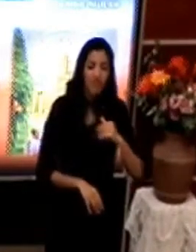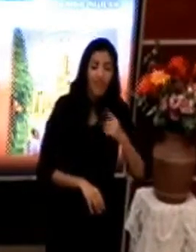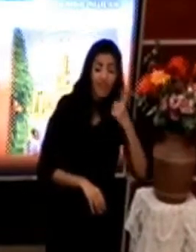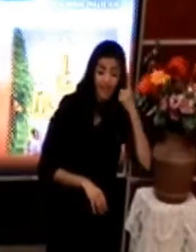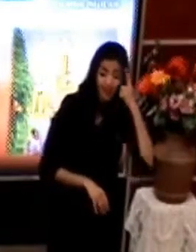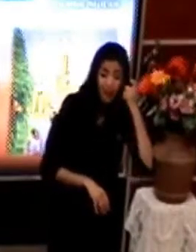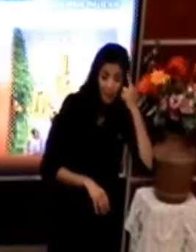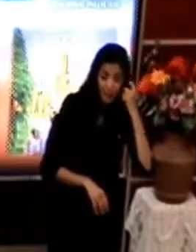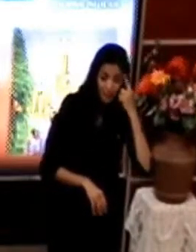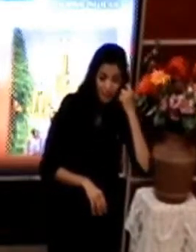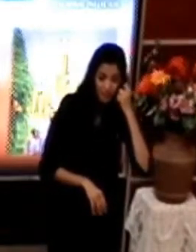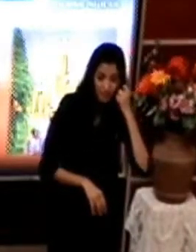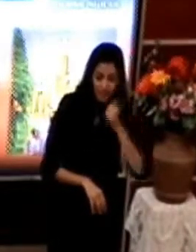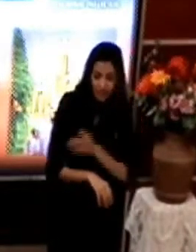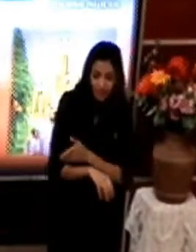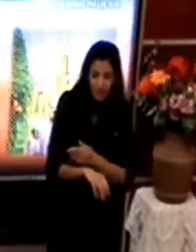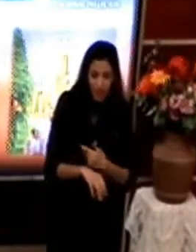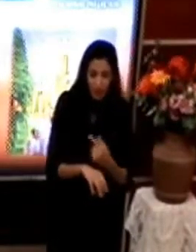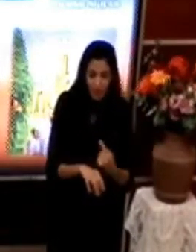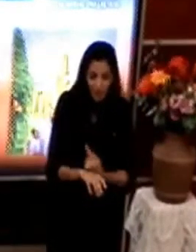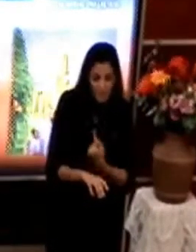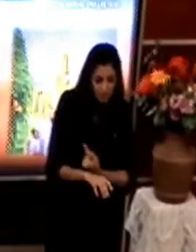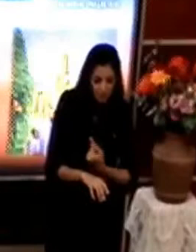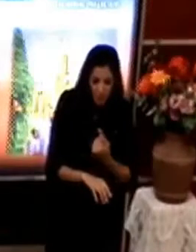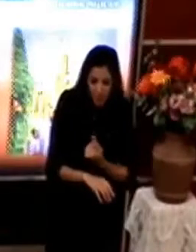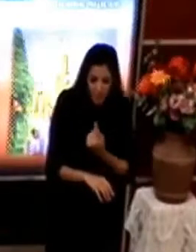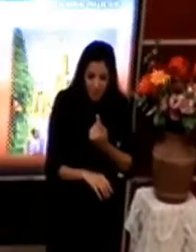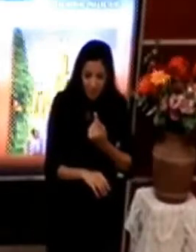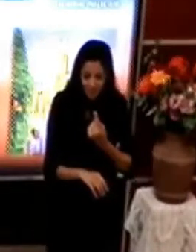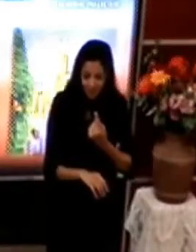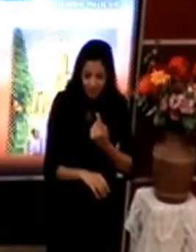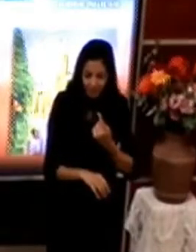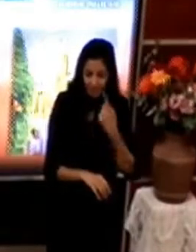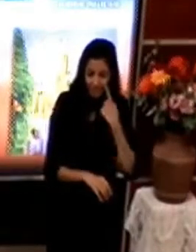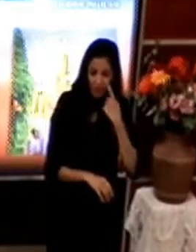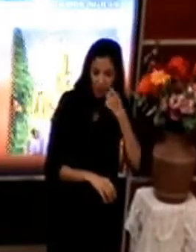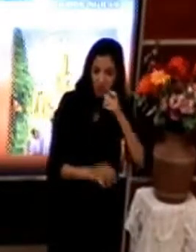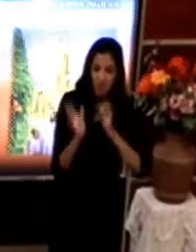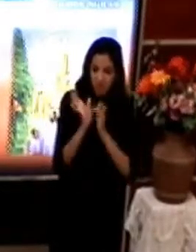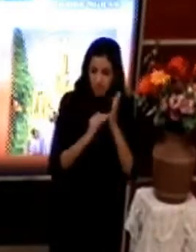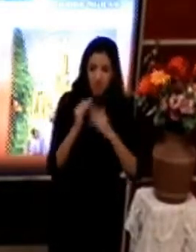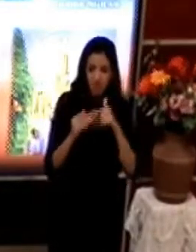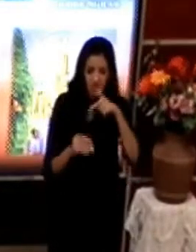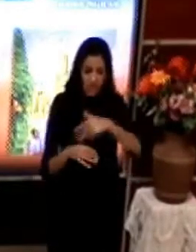que vos decidís qué vas a hacer de tu vida dentro de una iglesia o donde vas.